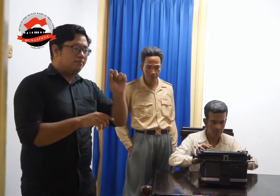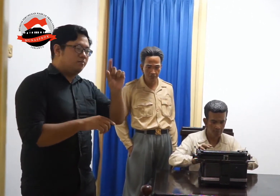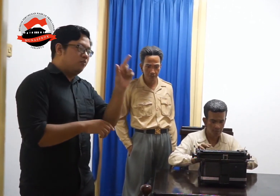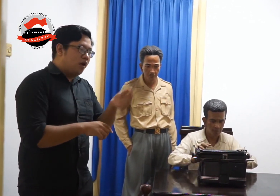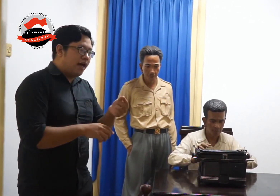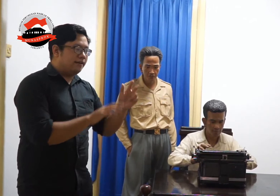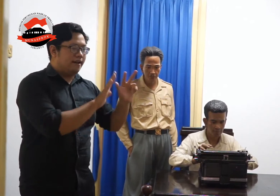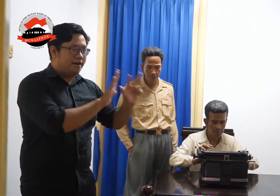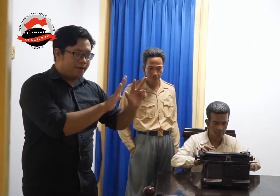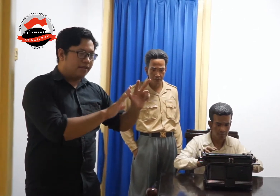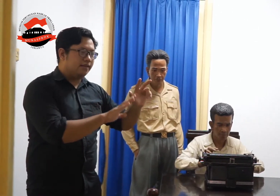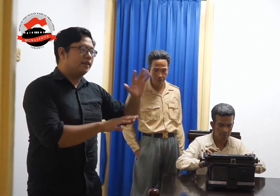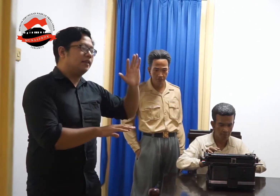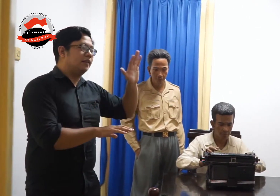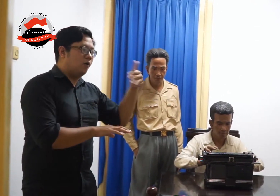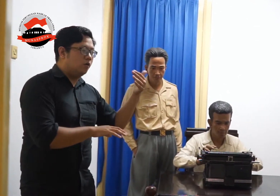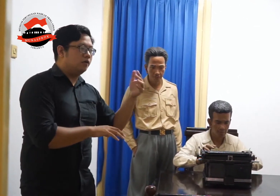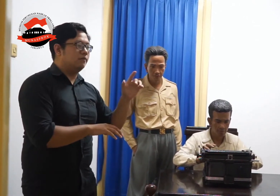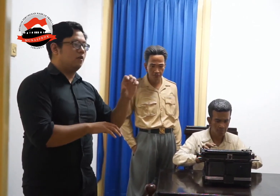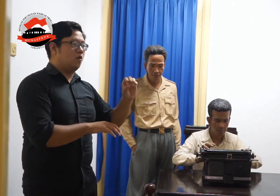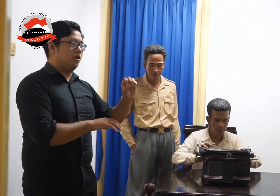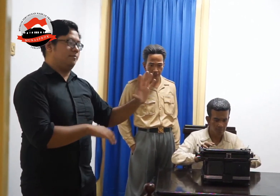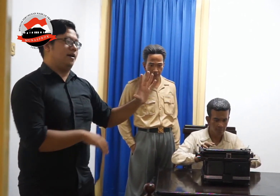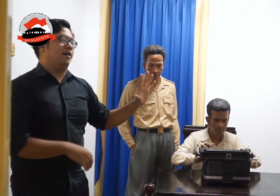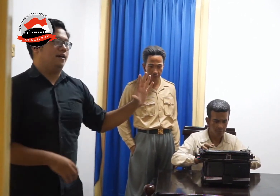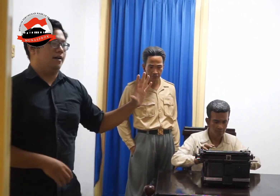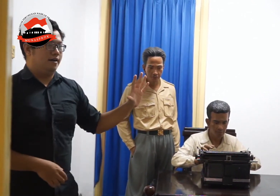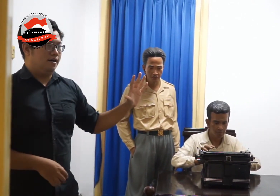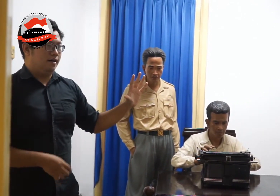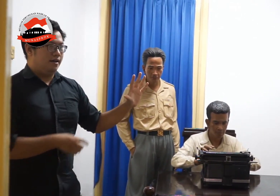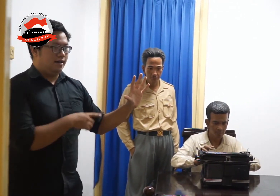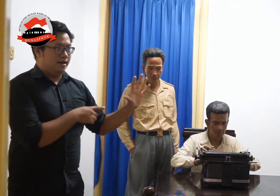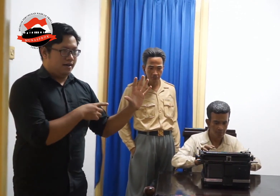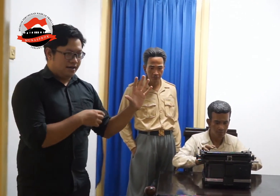bulan 8 tahun 05.